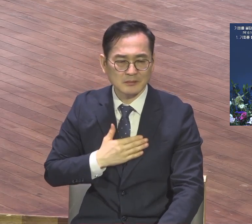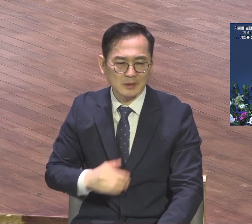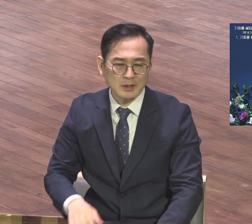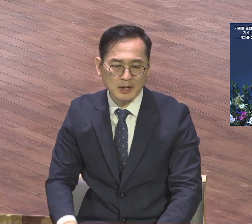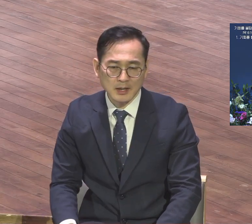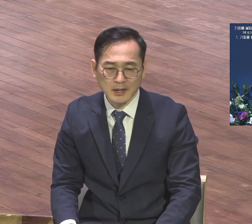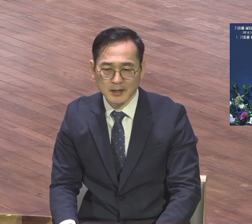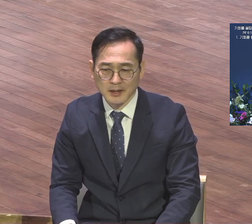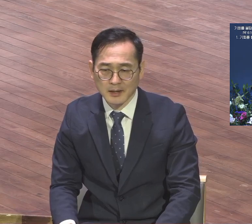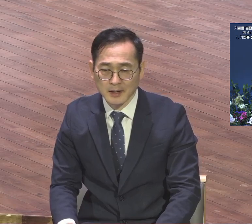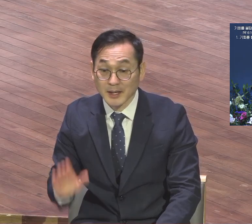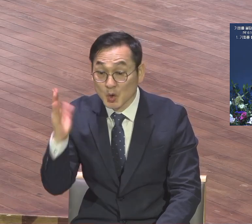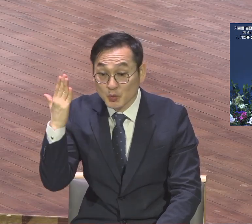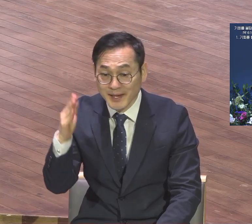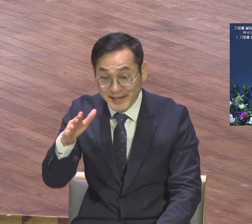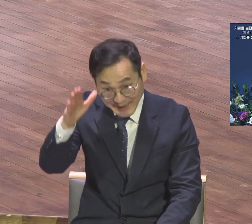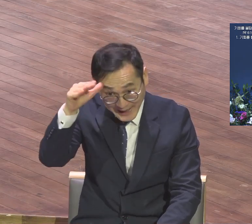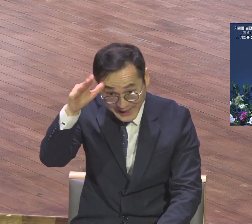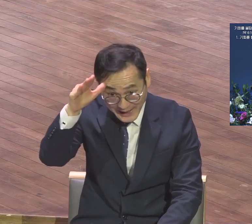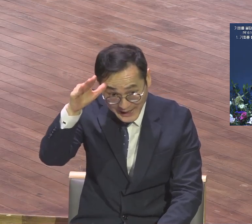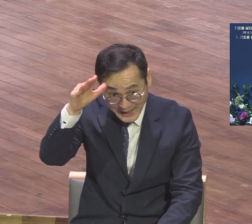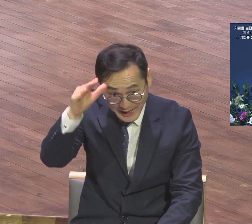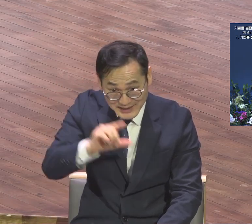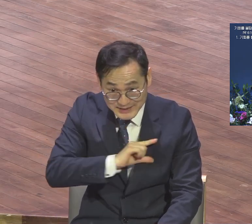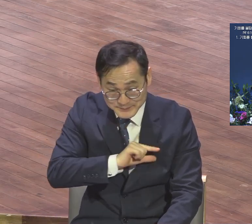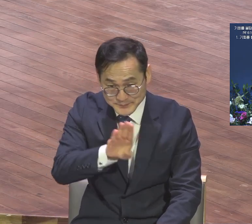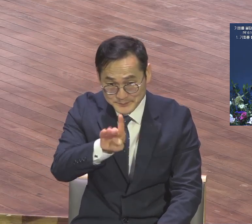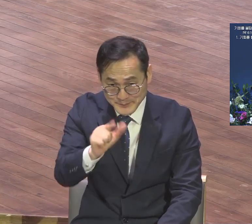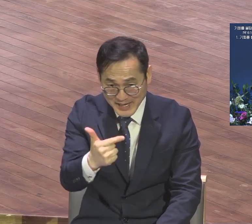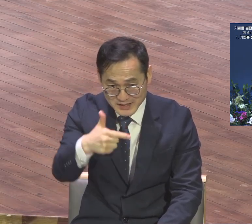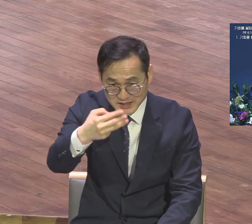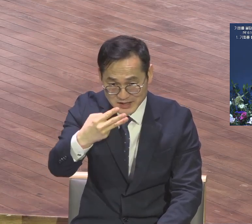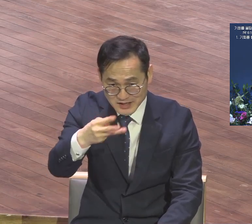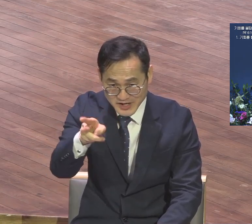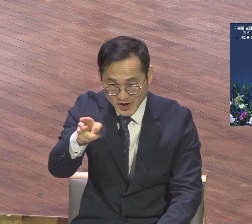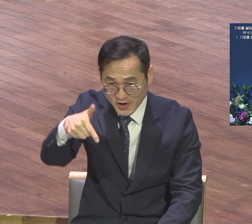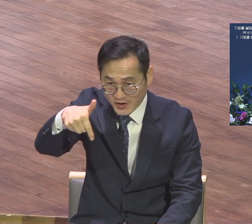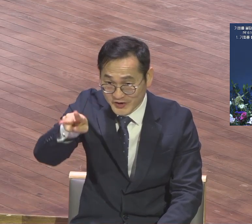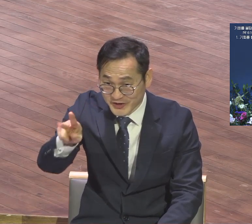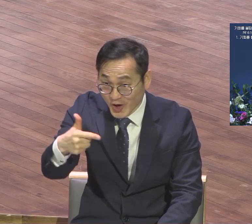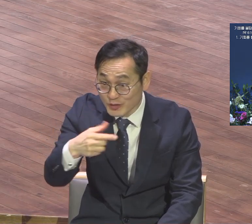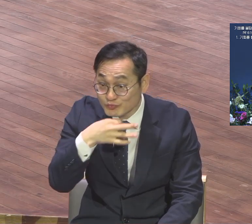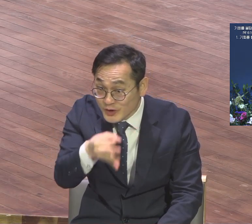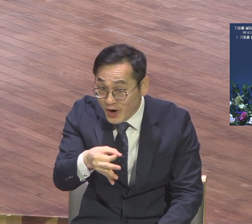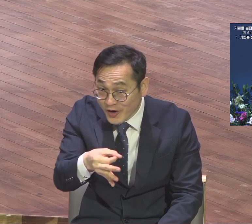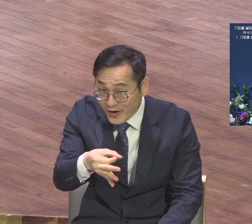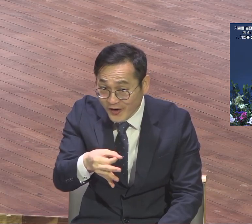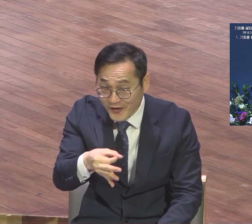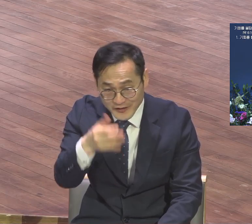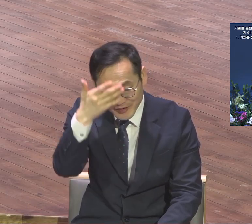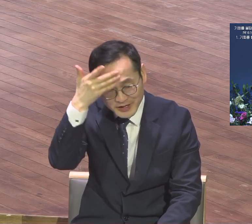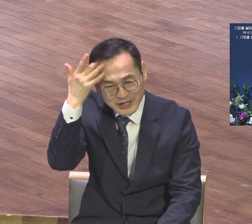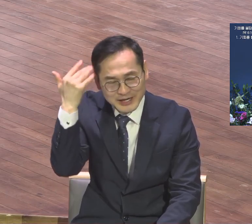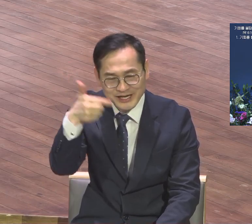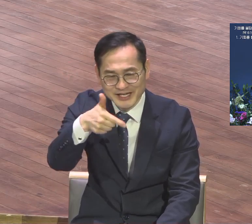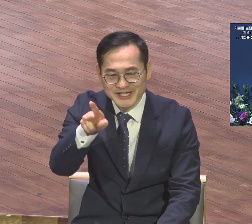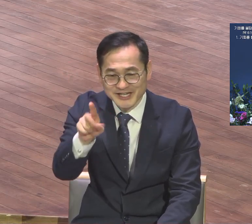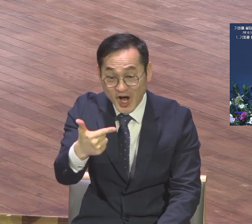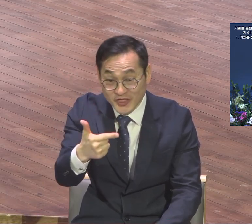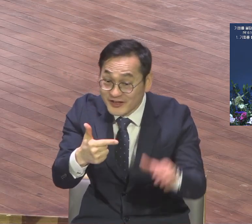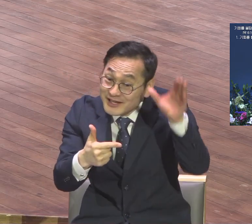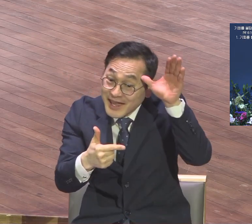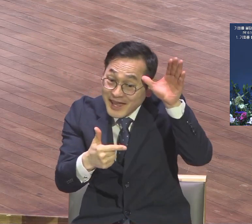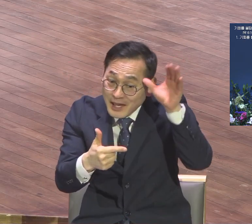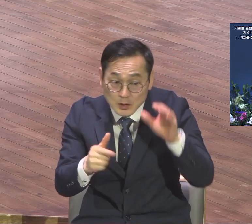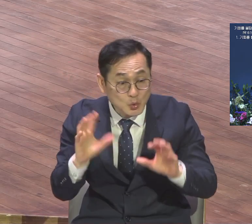요즘 반려견이 인구가 1천만이 넘었다 그래요. 반려견 개를 키우는 그러한